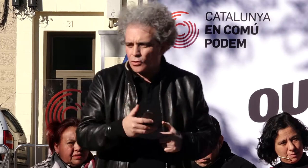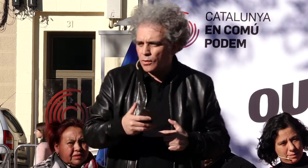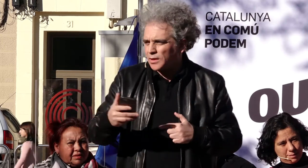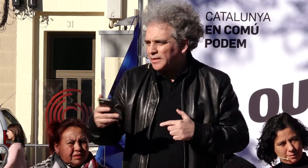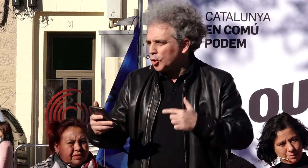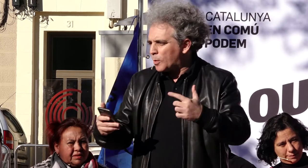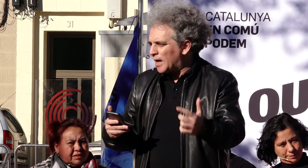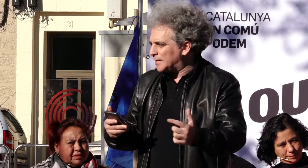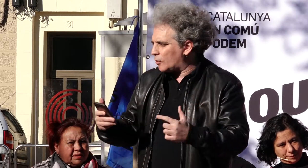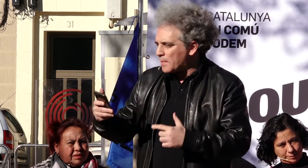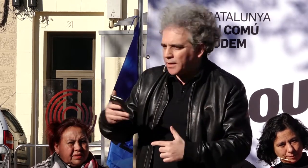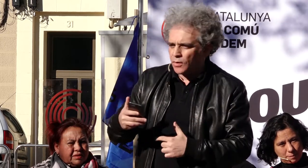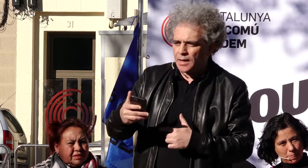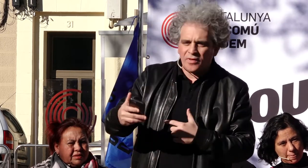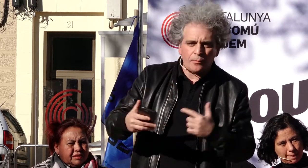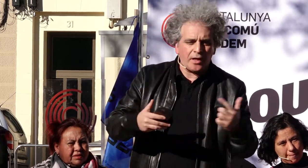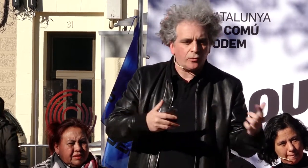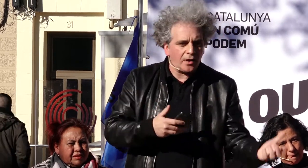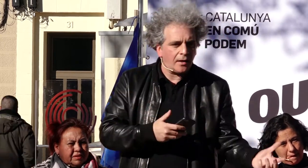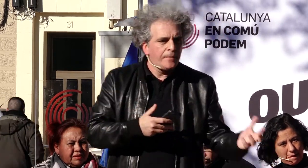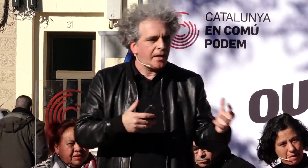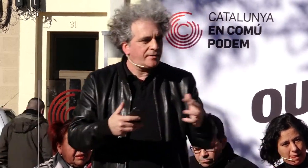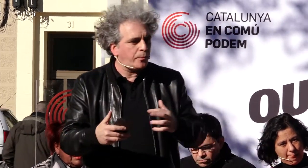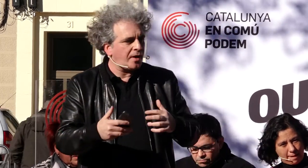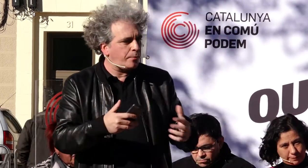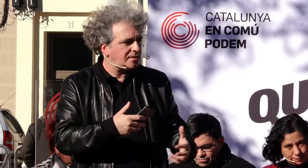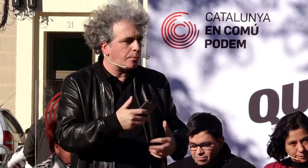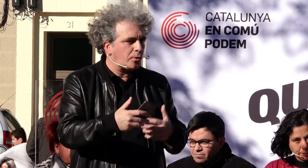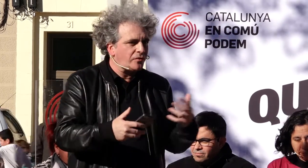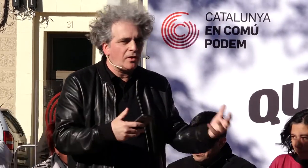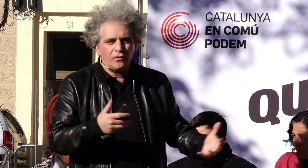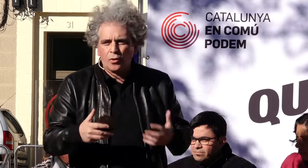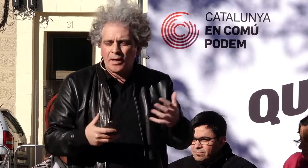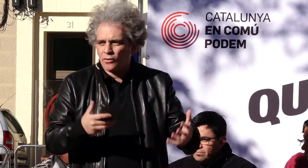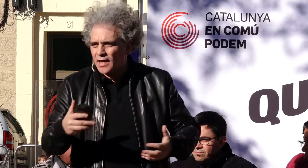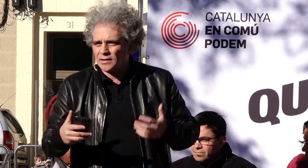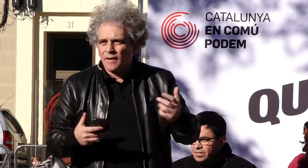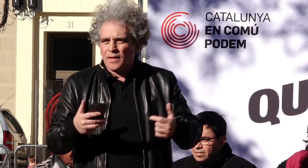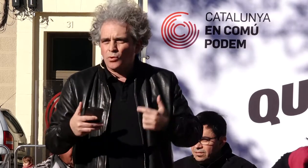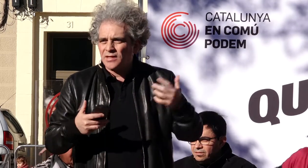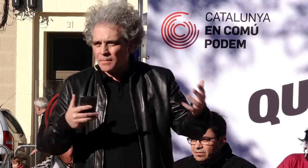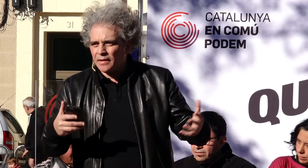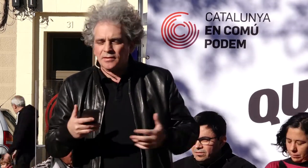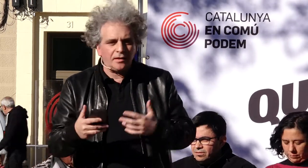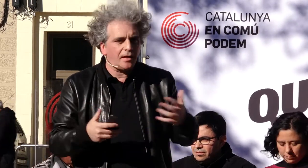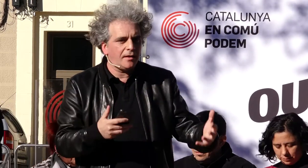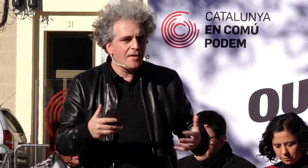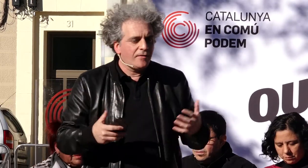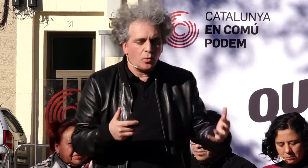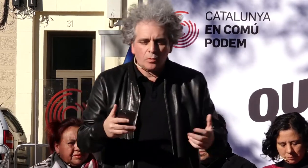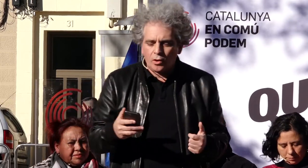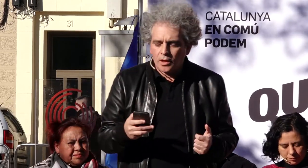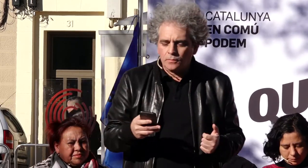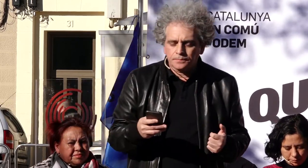alguna persona justamente el grupo parlamentario de madrid con la que pudiéramos negociar que quizás pudieran apoyar esta proposición en fin fueron varios días de muchas llamadas y de